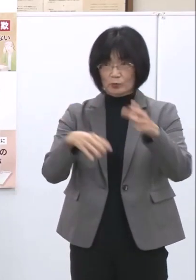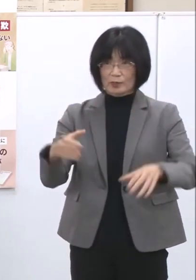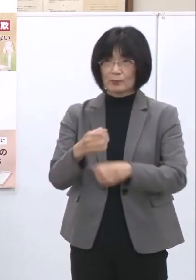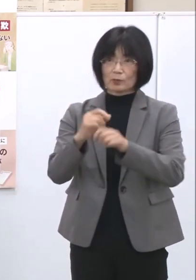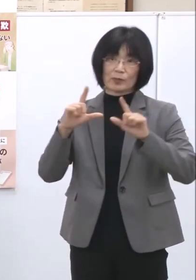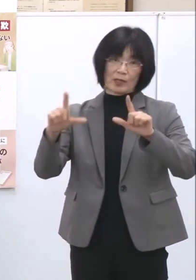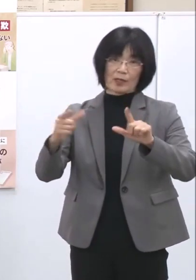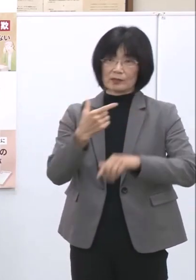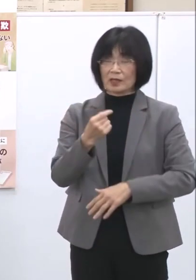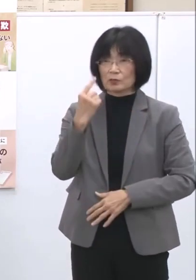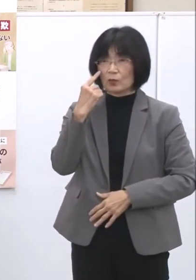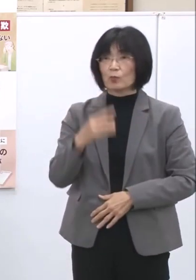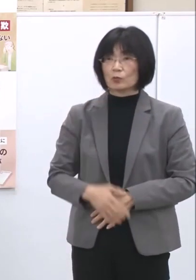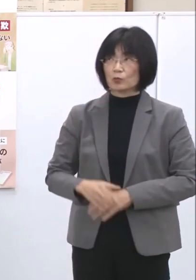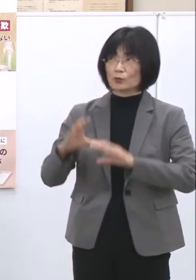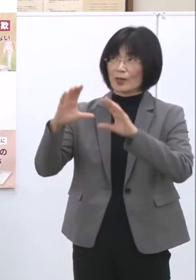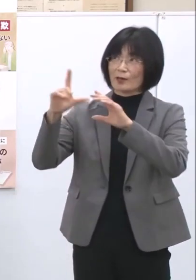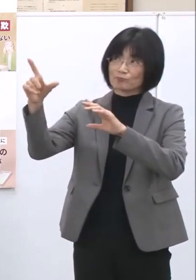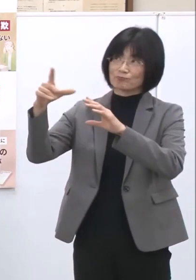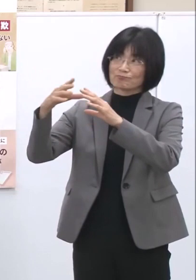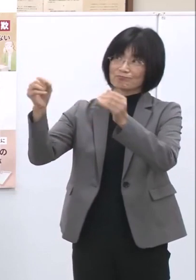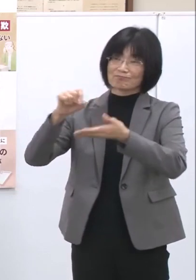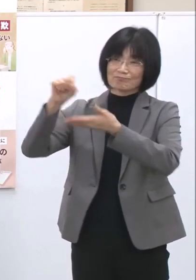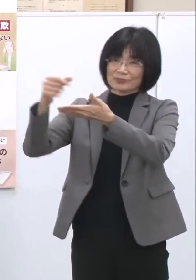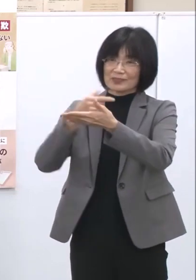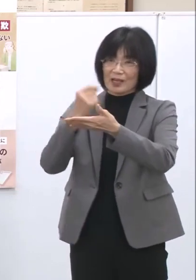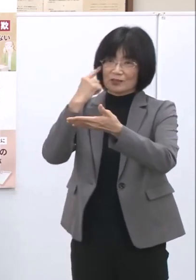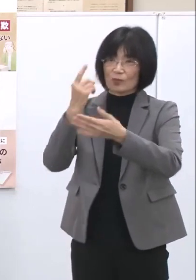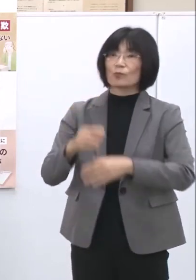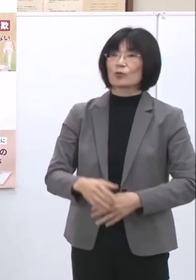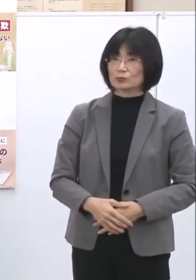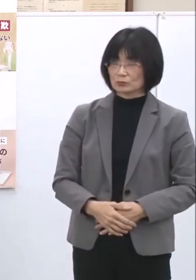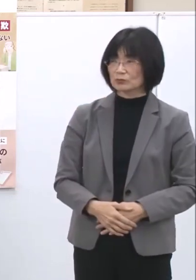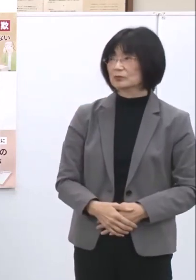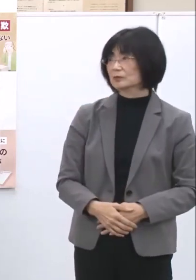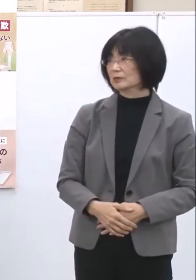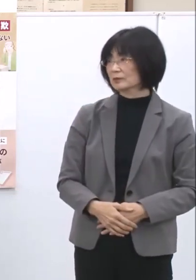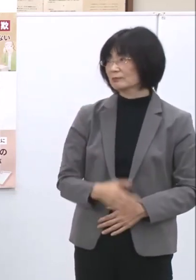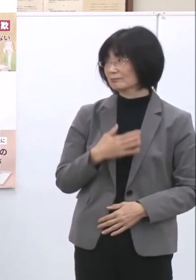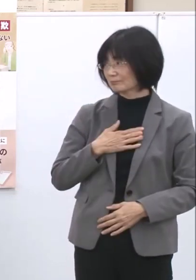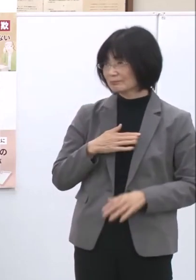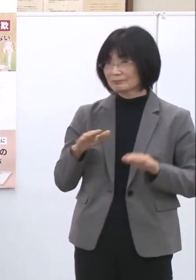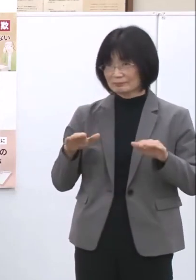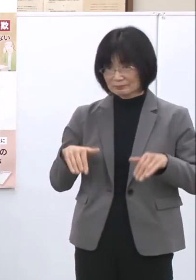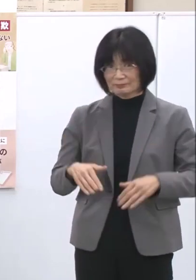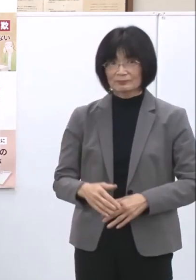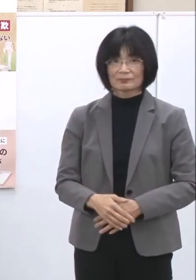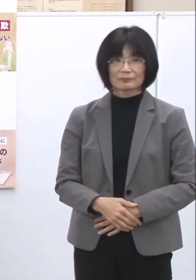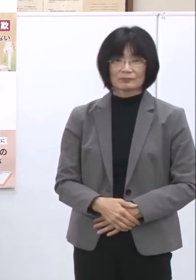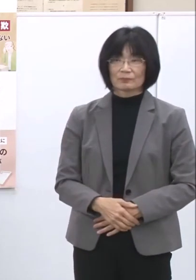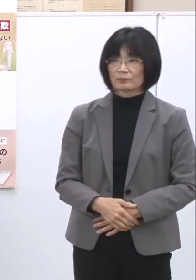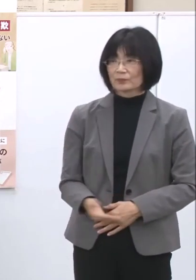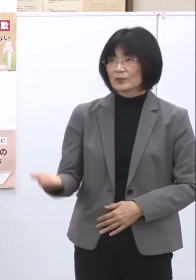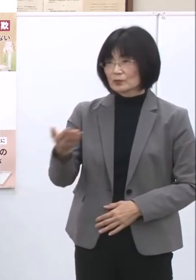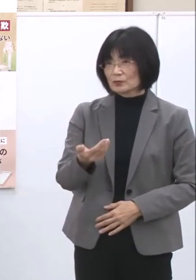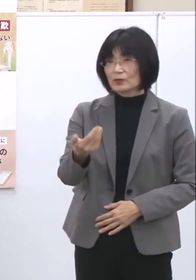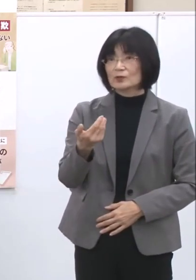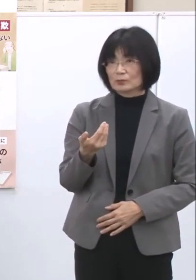を示してですね、そして国の方に示していきたいと思います。 わかりました。 はい、 次の質問をお受けします。